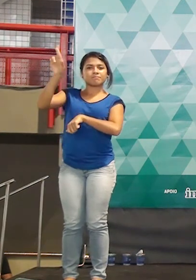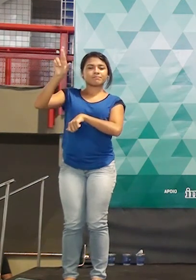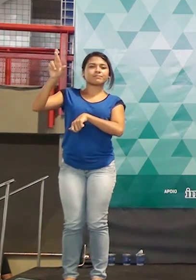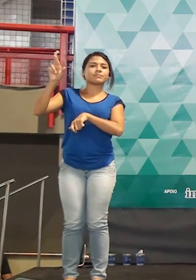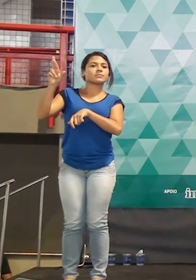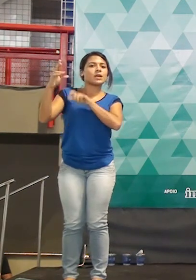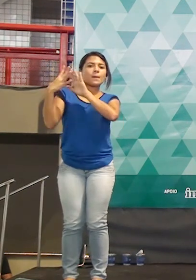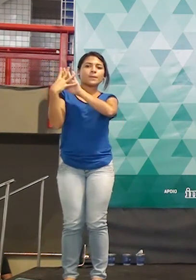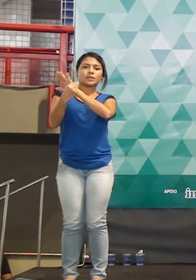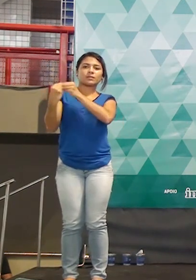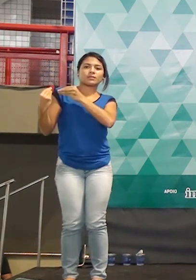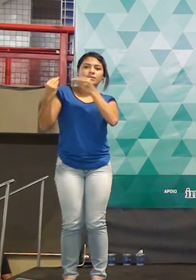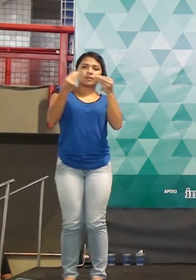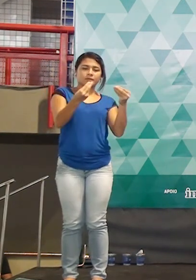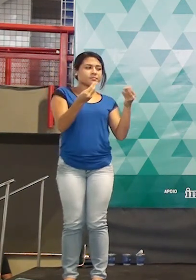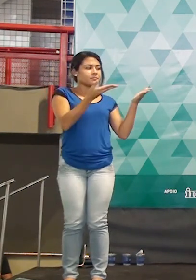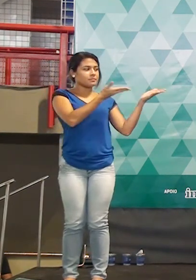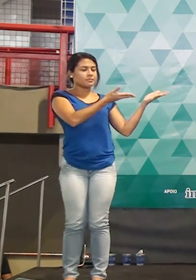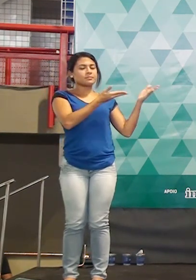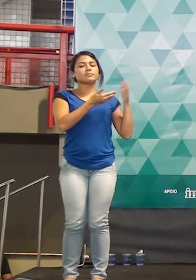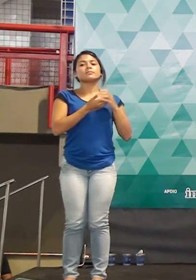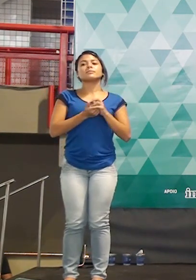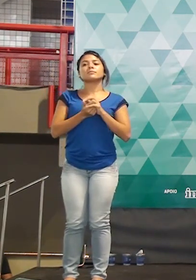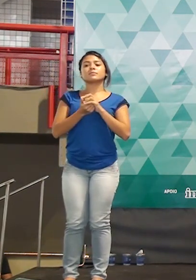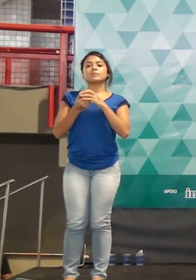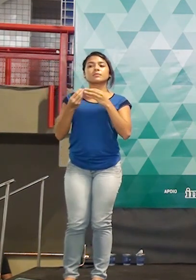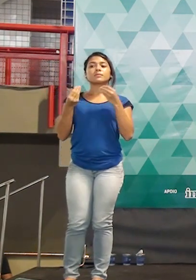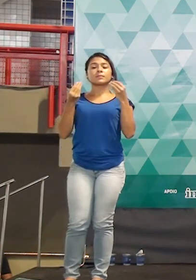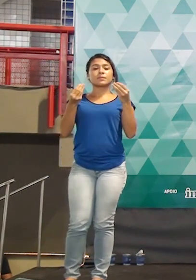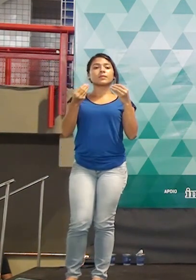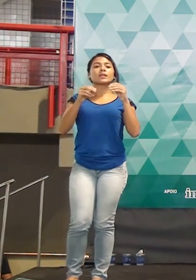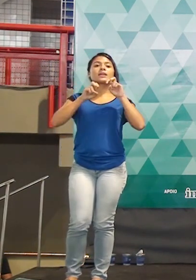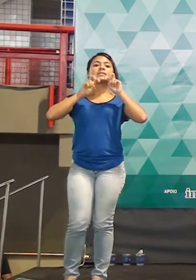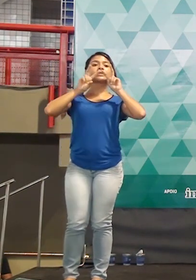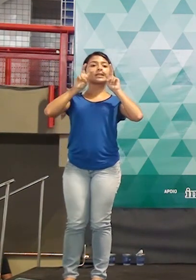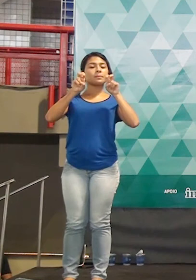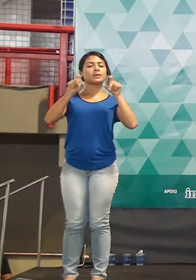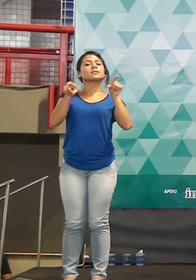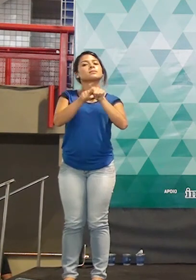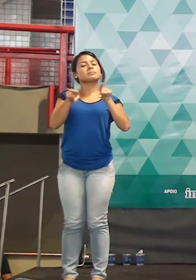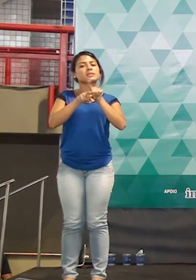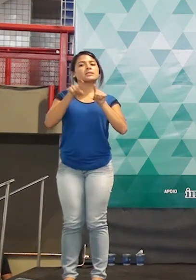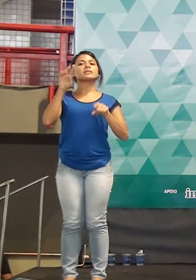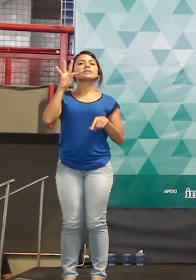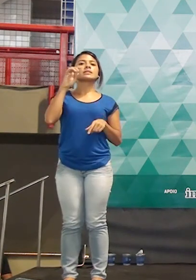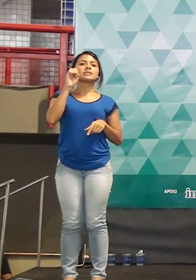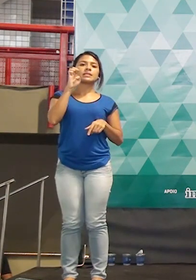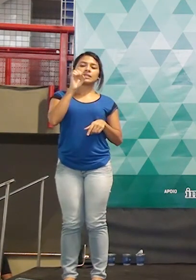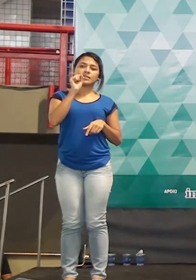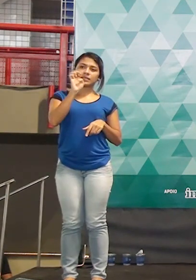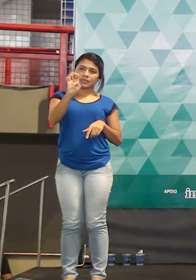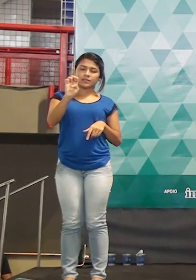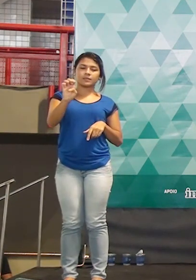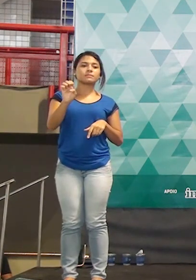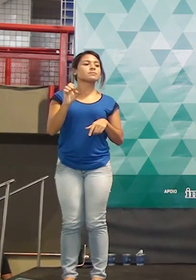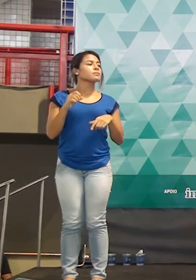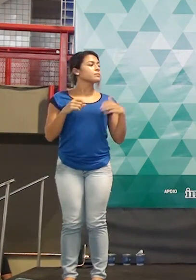coloca o tema e a tese. Aí os 2 parágrafos do desenvolvimento, o 2º e o